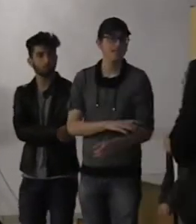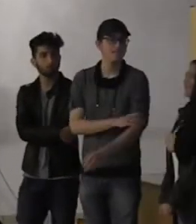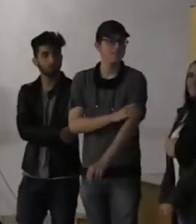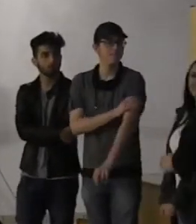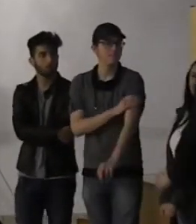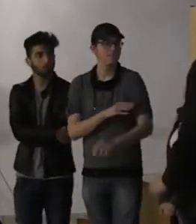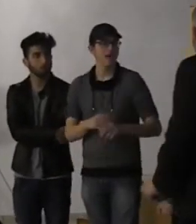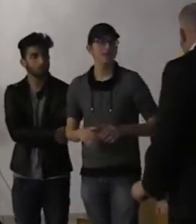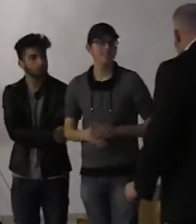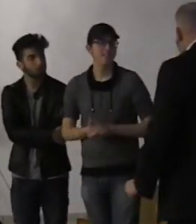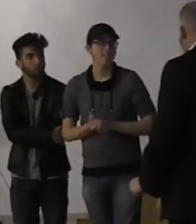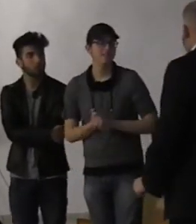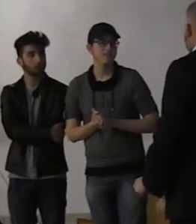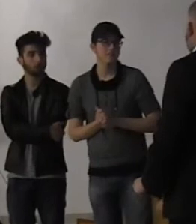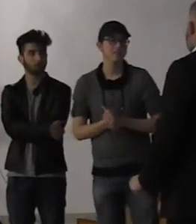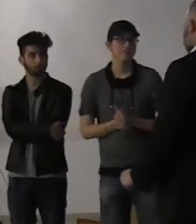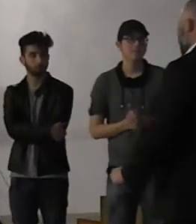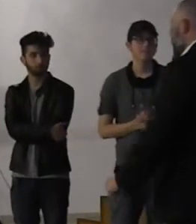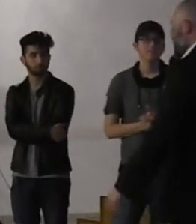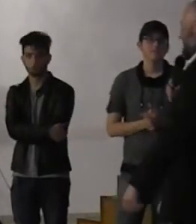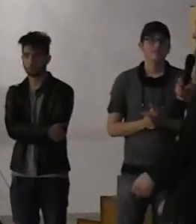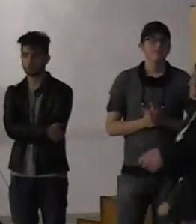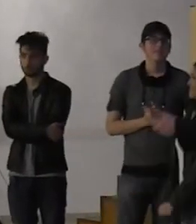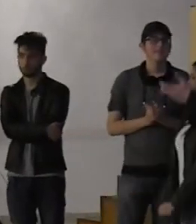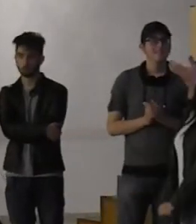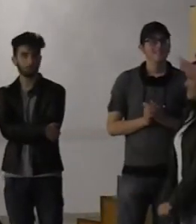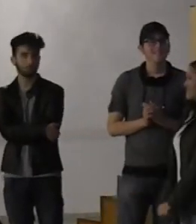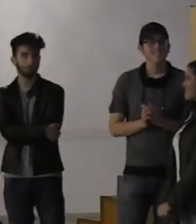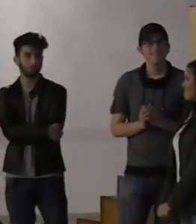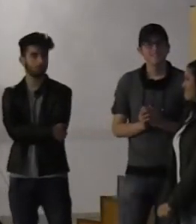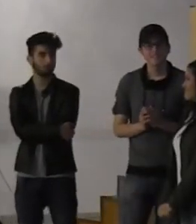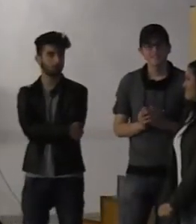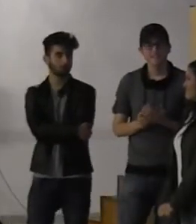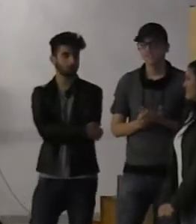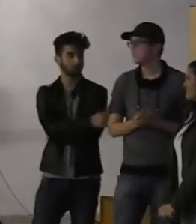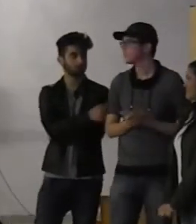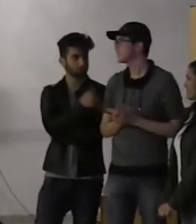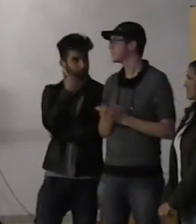Tamara, wie alt bist du, Tamara? 18. Mashallah, also